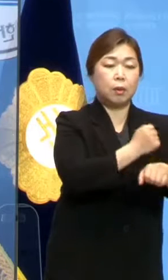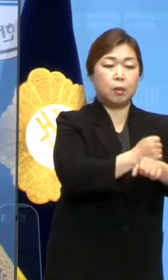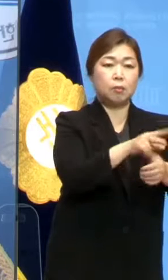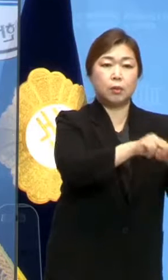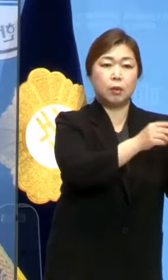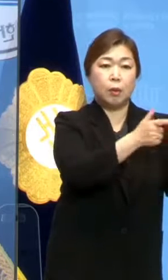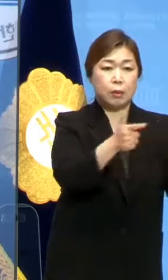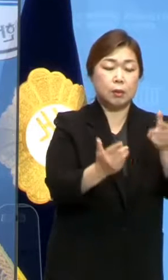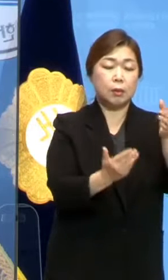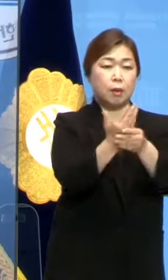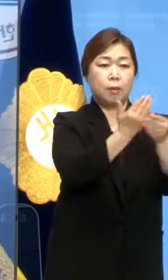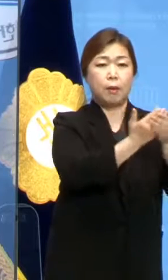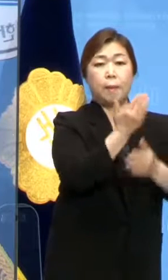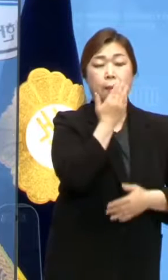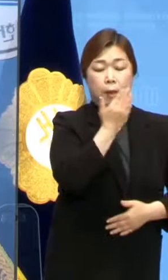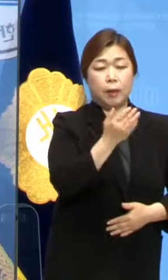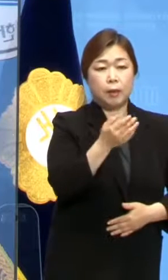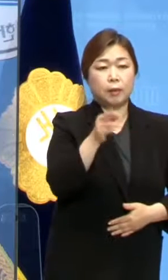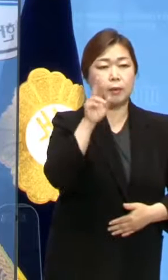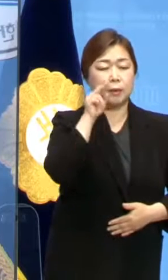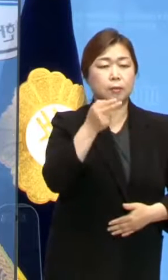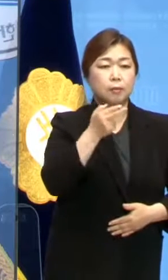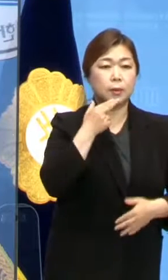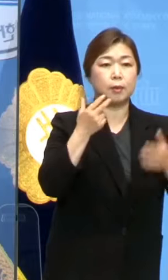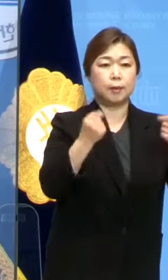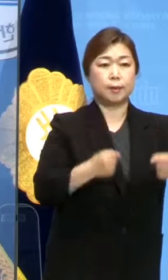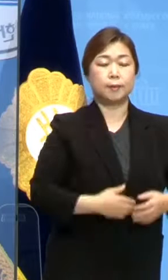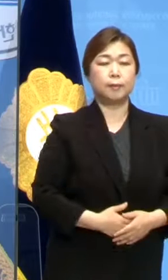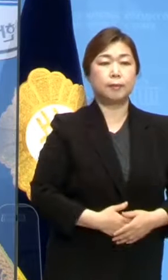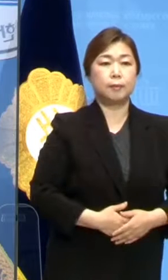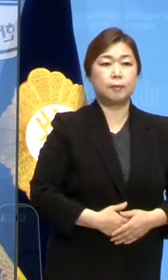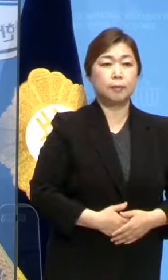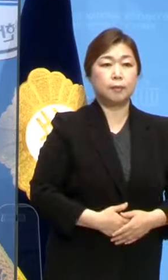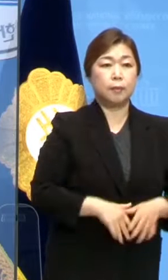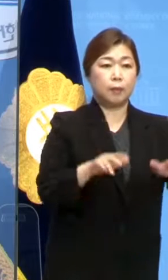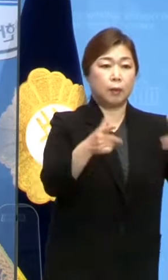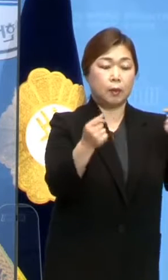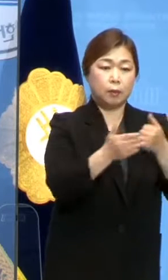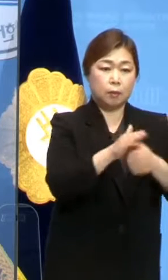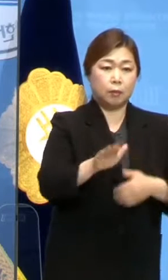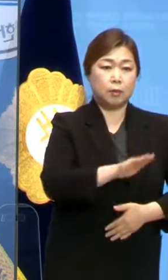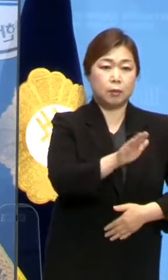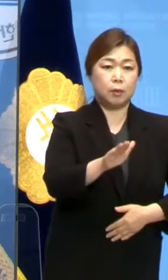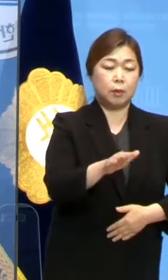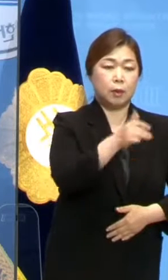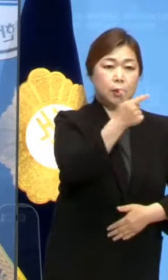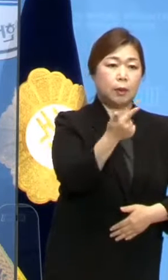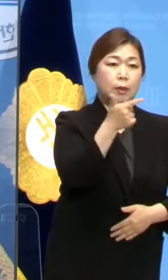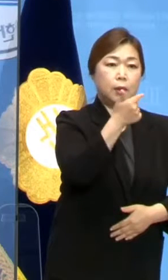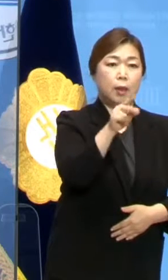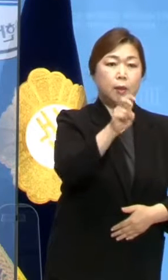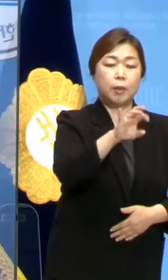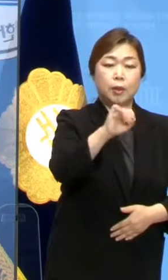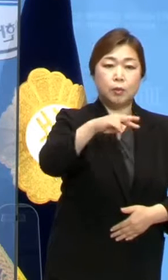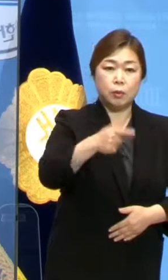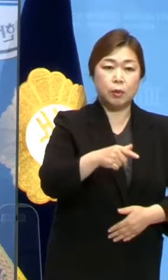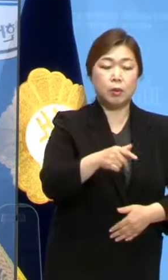문제를 파생 시킬 것임이 불을 보듯 뻔하다 이에 우리는 남인 순위 의원과